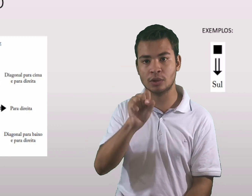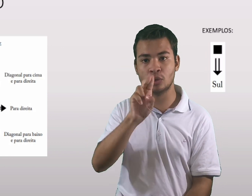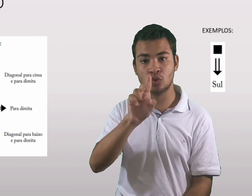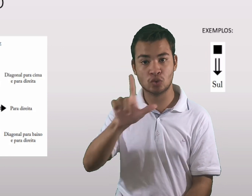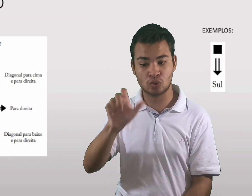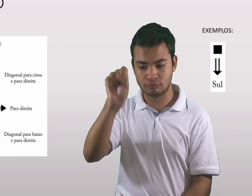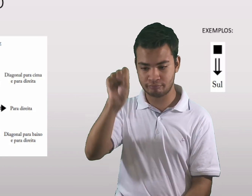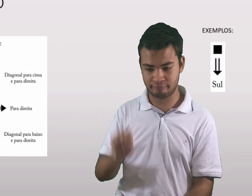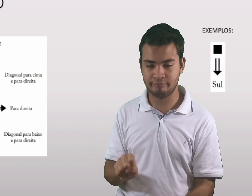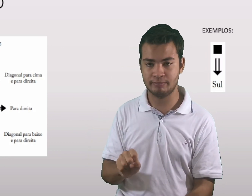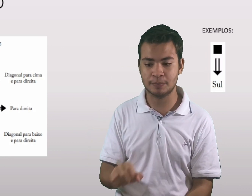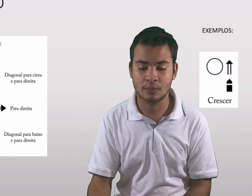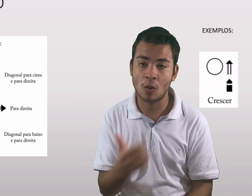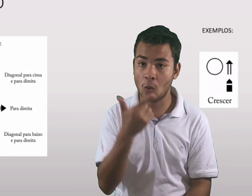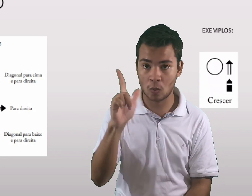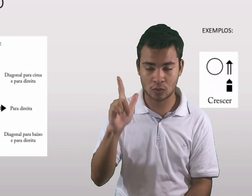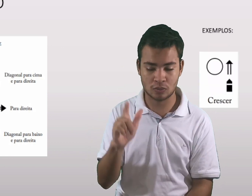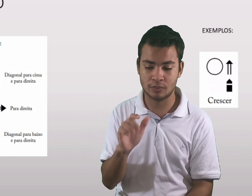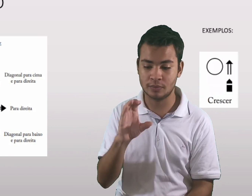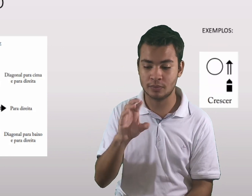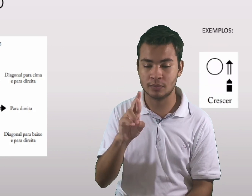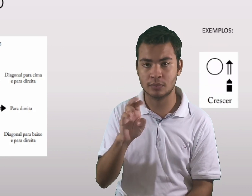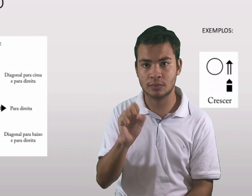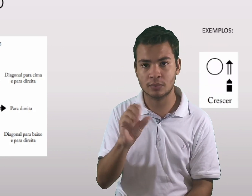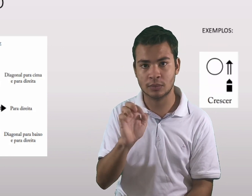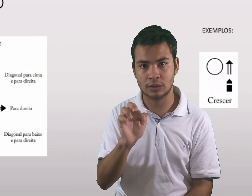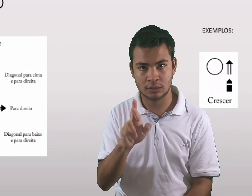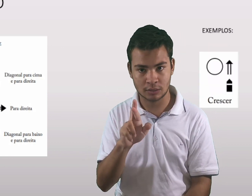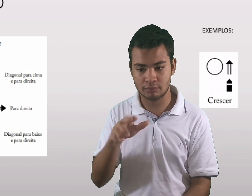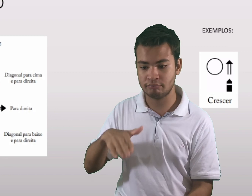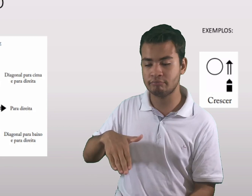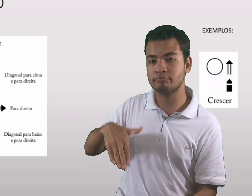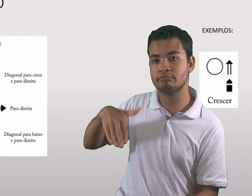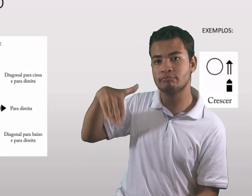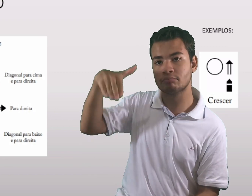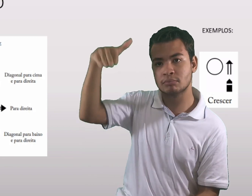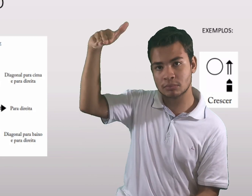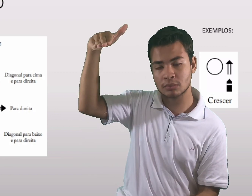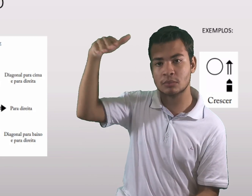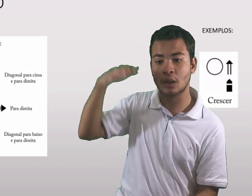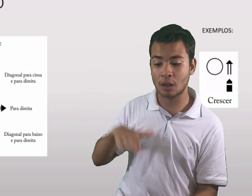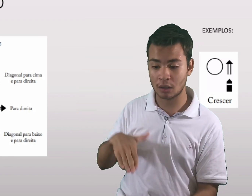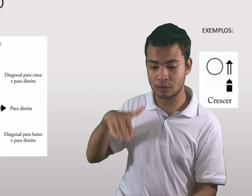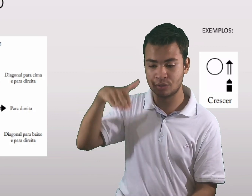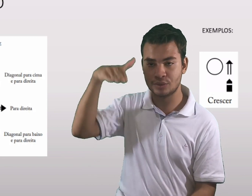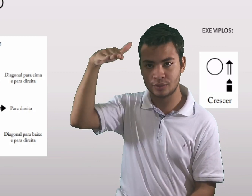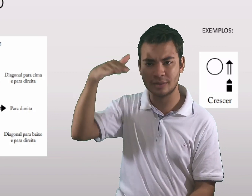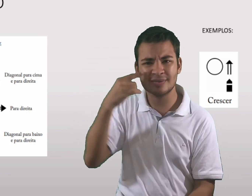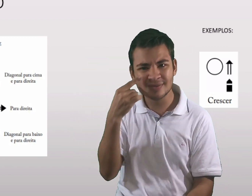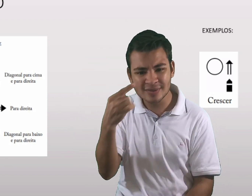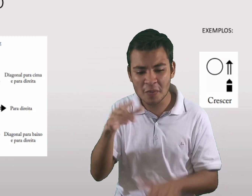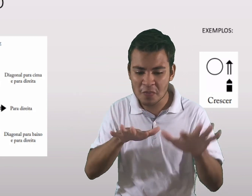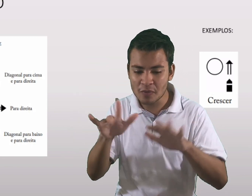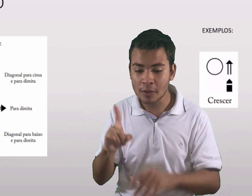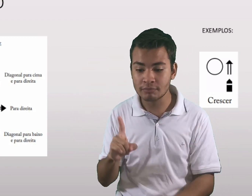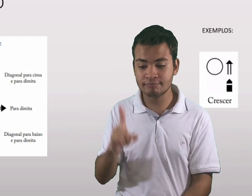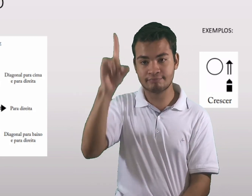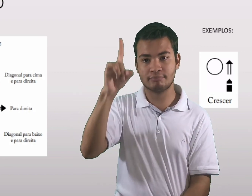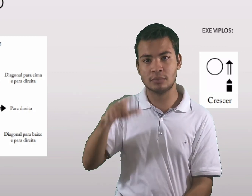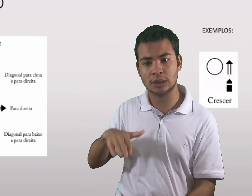e o movimento descendo, sul. O outro, crescer, crescer. Viu? O